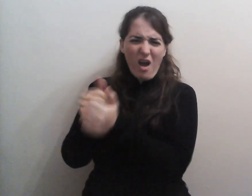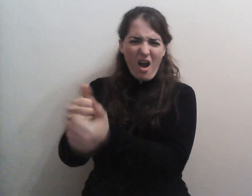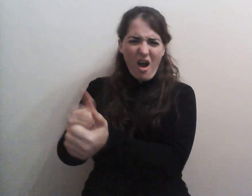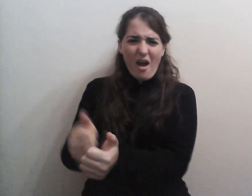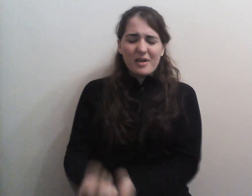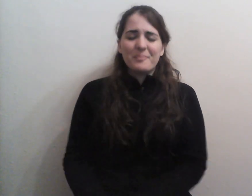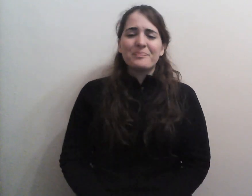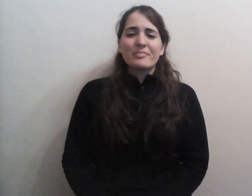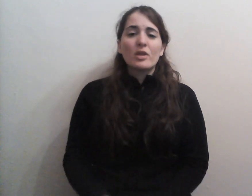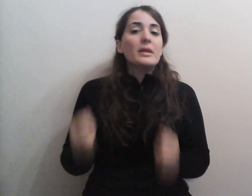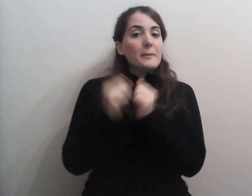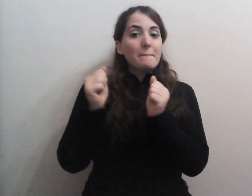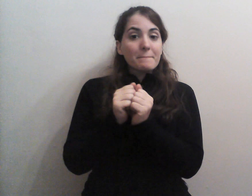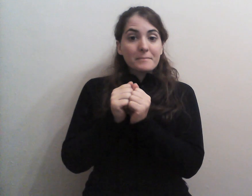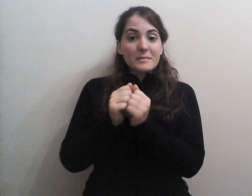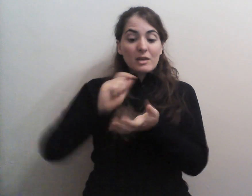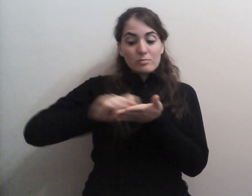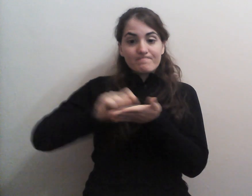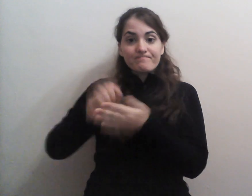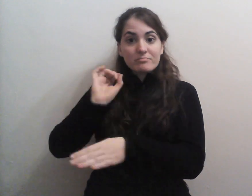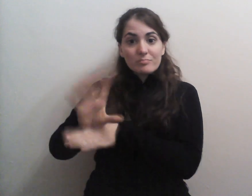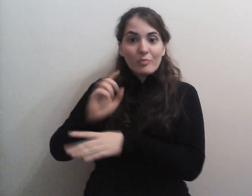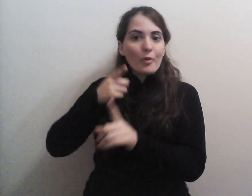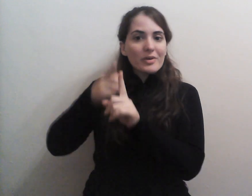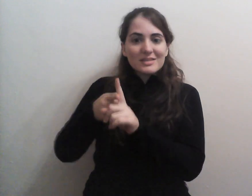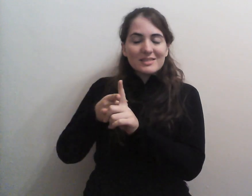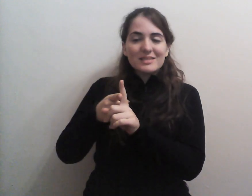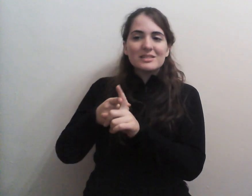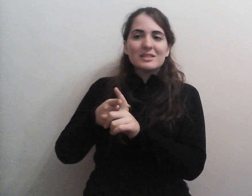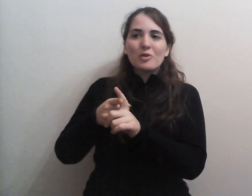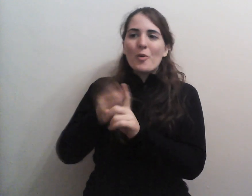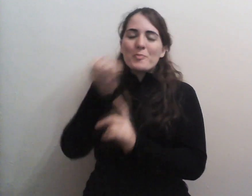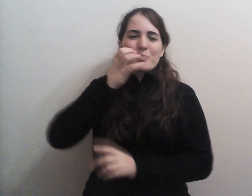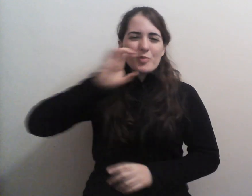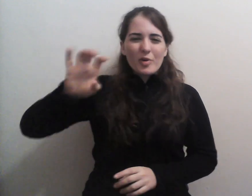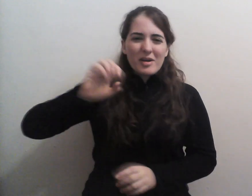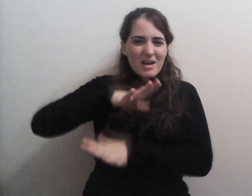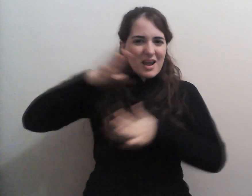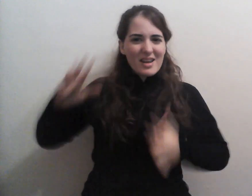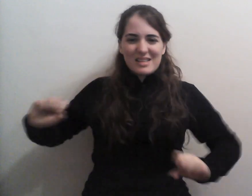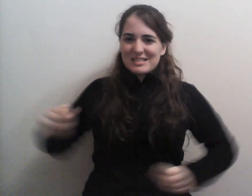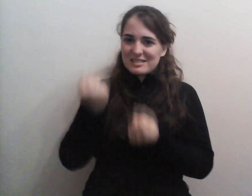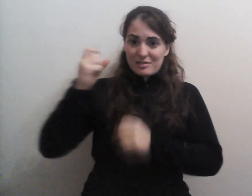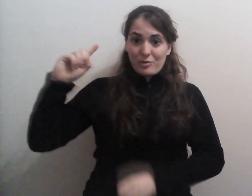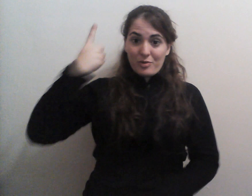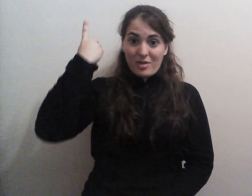salvación de Dios, para que el pueblo perseguido se regocije y se alegre. que lo que vimos antes de verano, versículo 2,